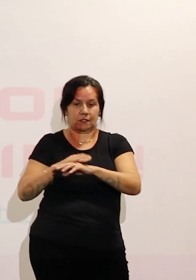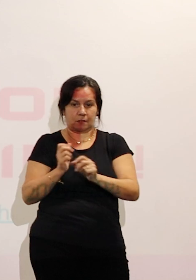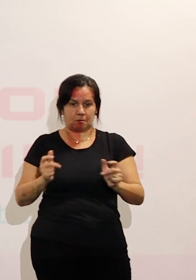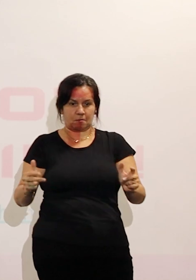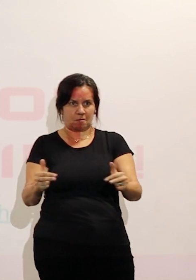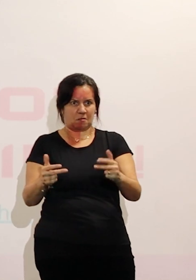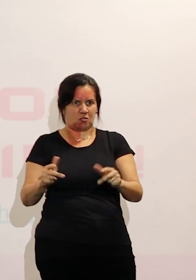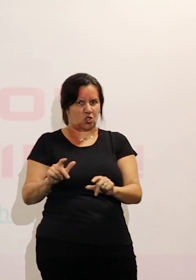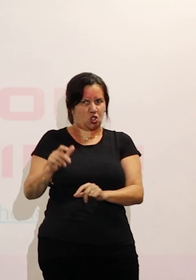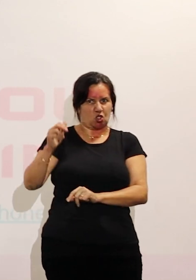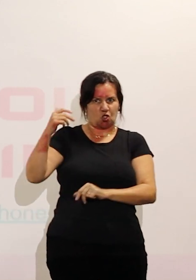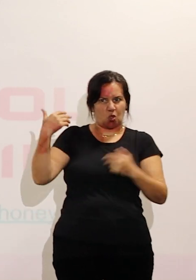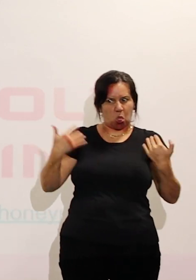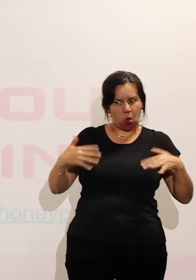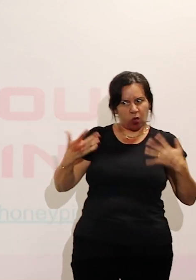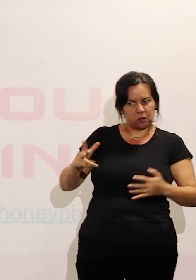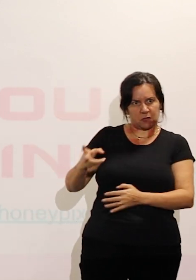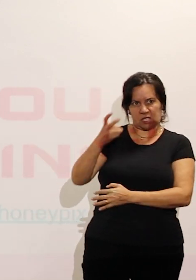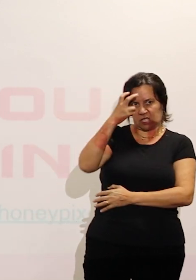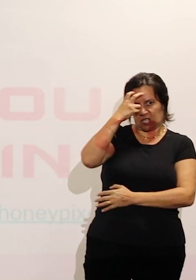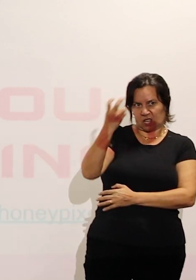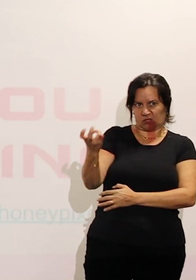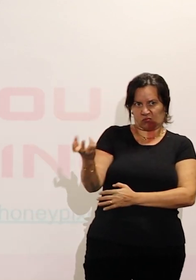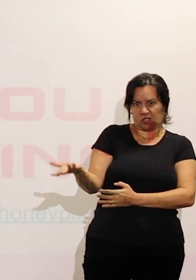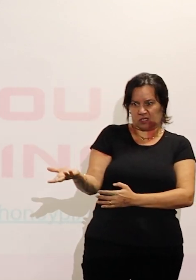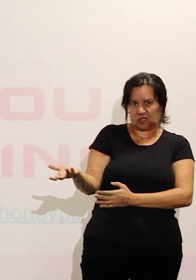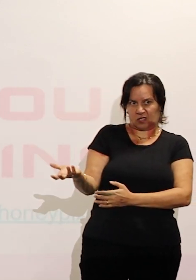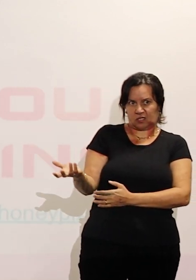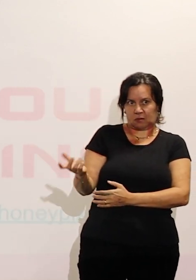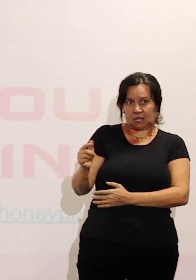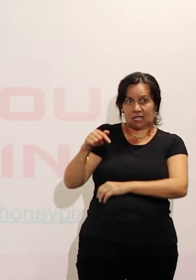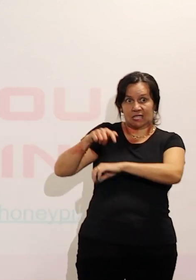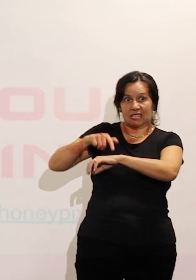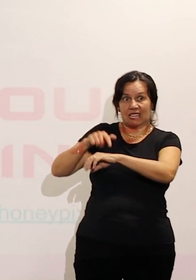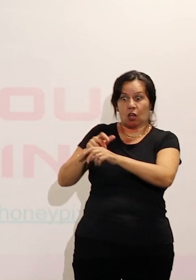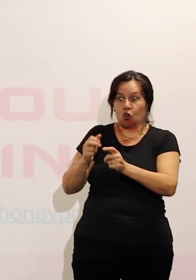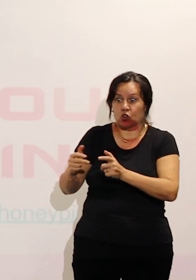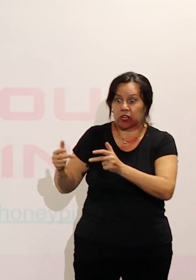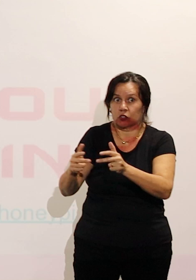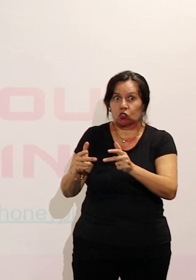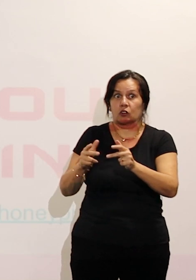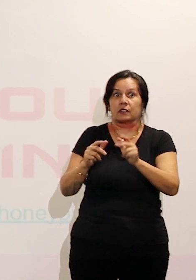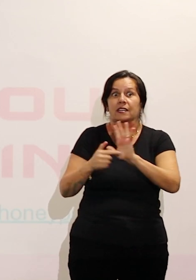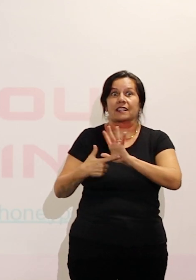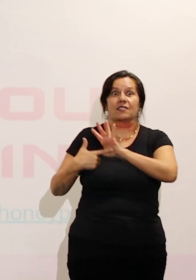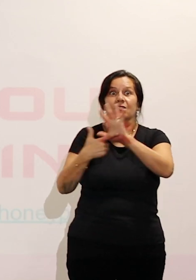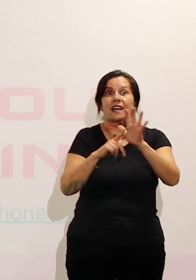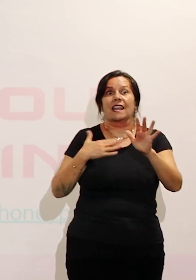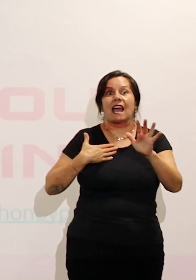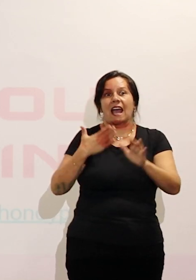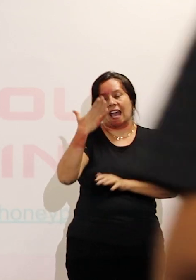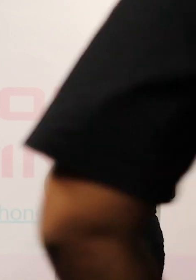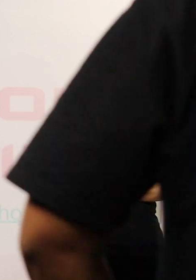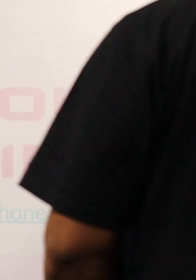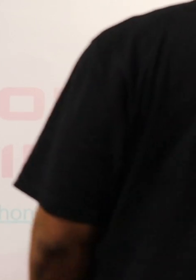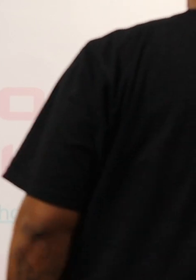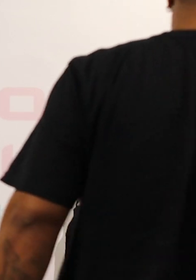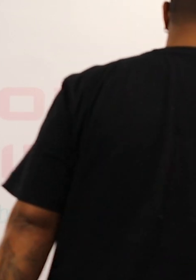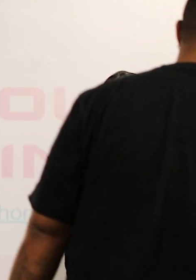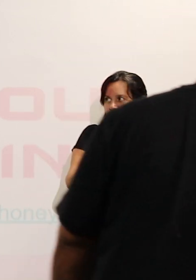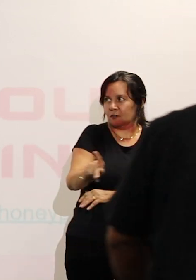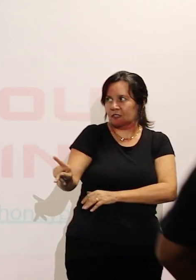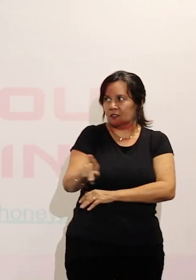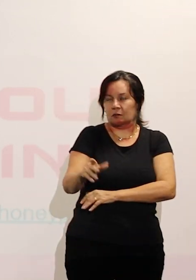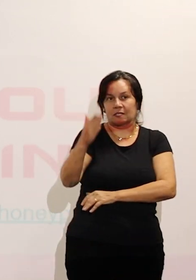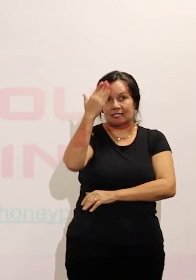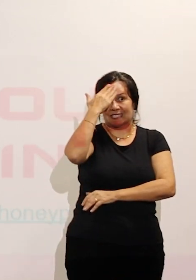fala, nossa, mas esse cara é inteligente e tal. Aí uma hora no meio do jogo ele revela que ele é professor. Quando eu fui desenhar ele, eu já sabia que ele era professor,